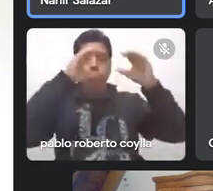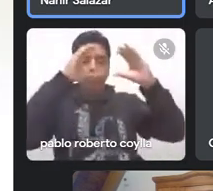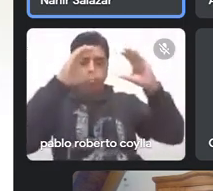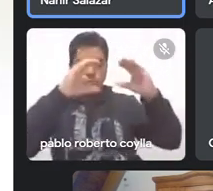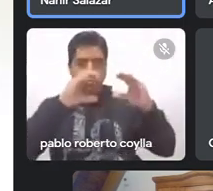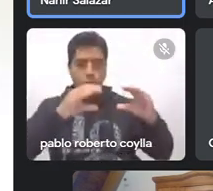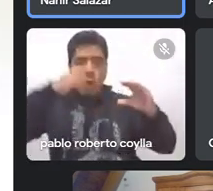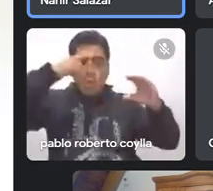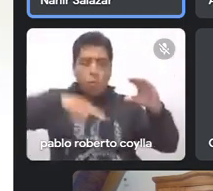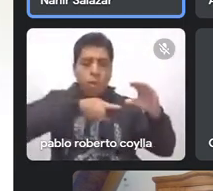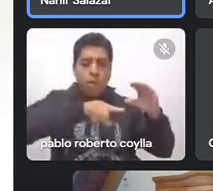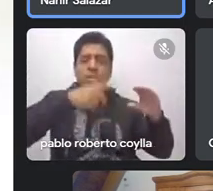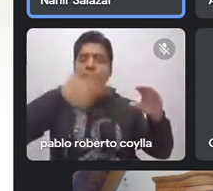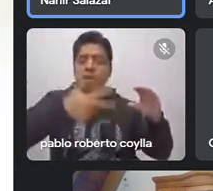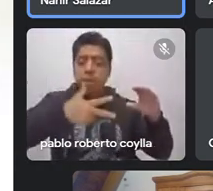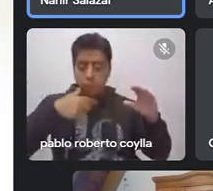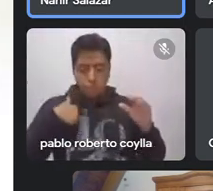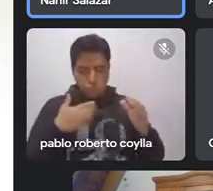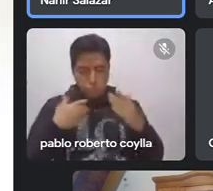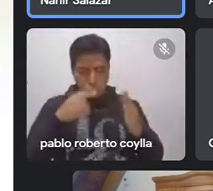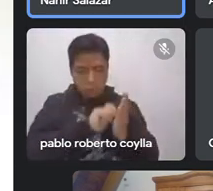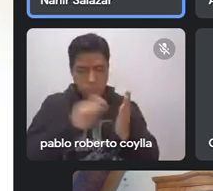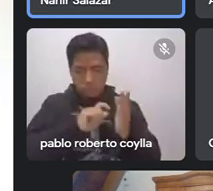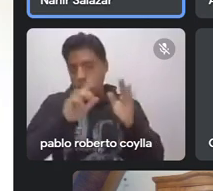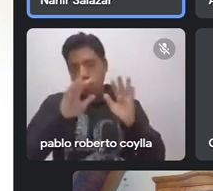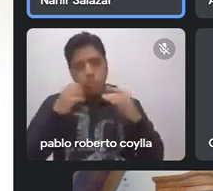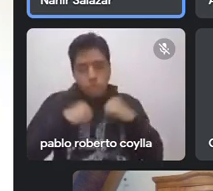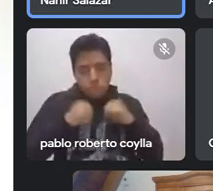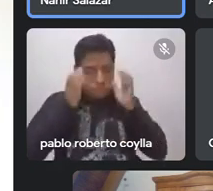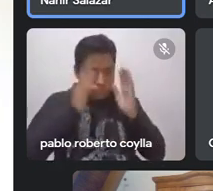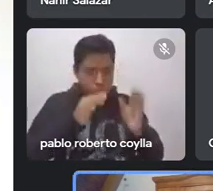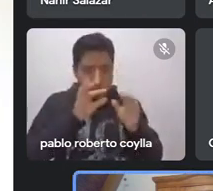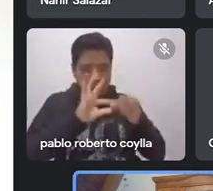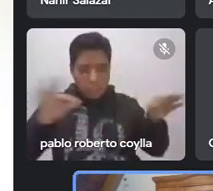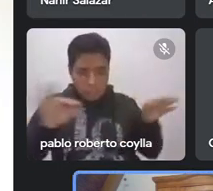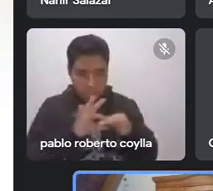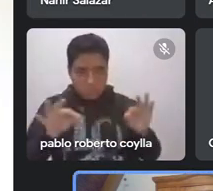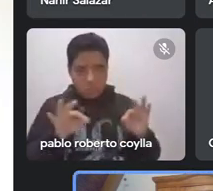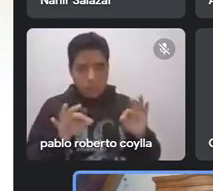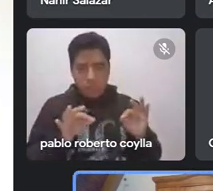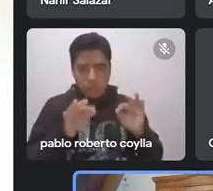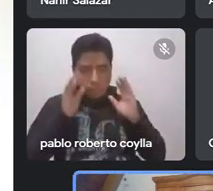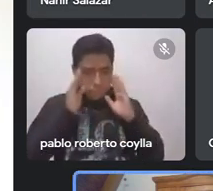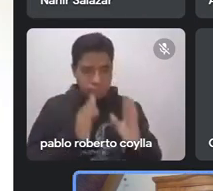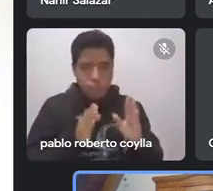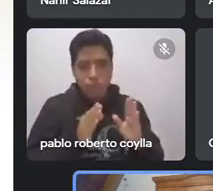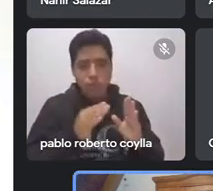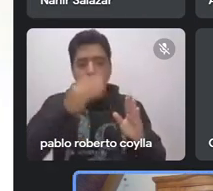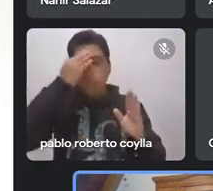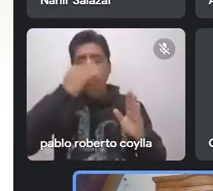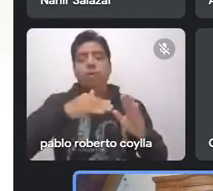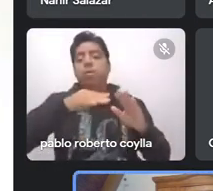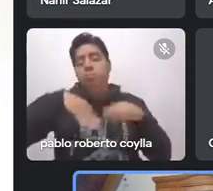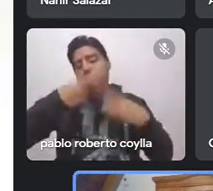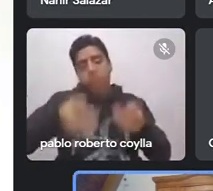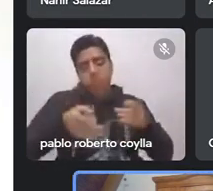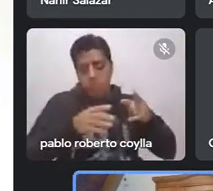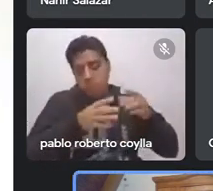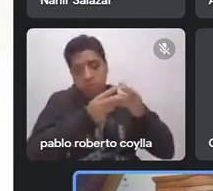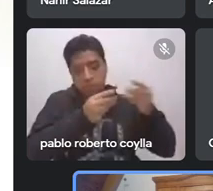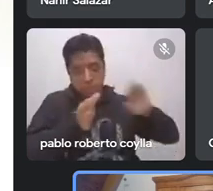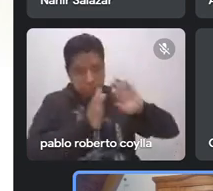enfoco en eso, para después ver las oraciones. Sí. En la tercera parte. Sí.